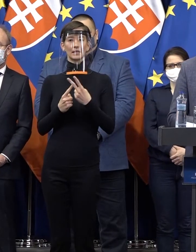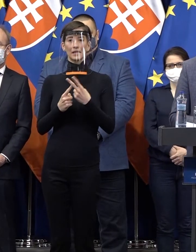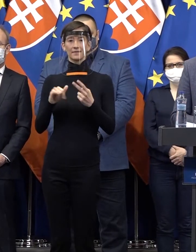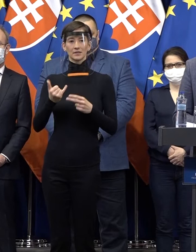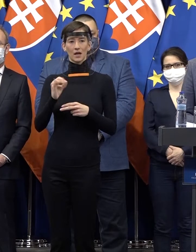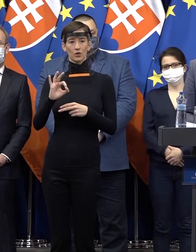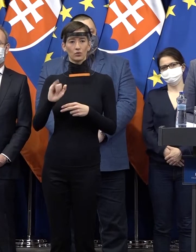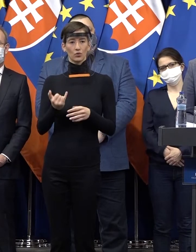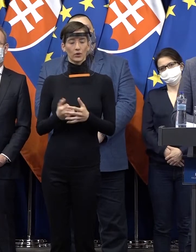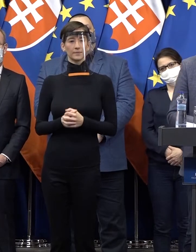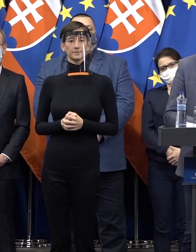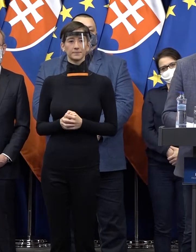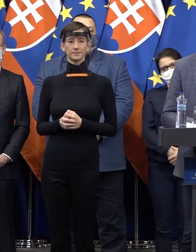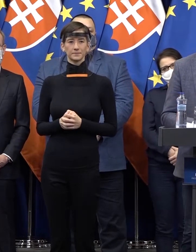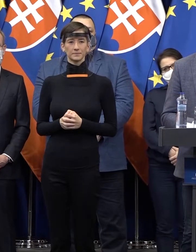Dobrý deň.